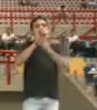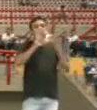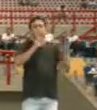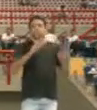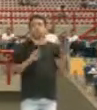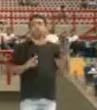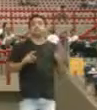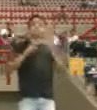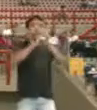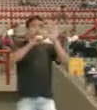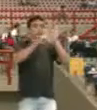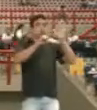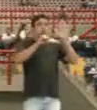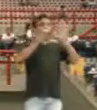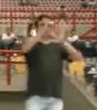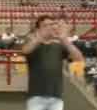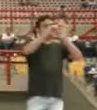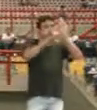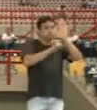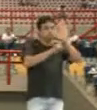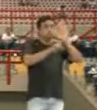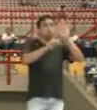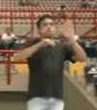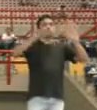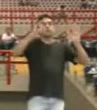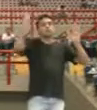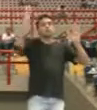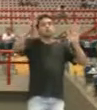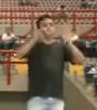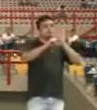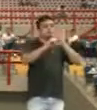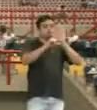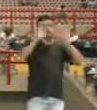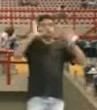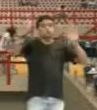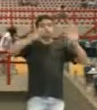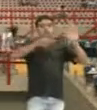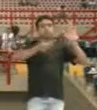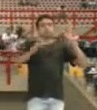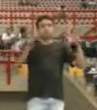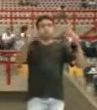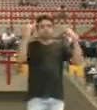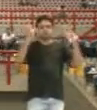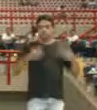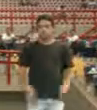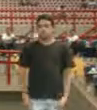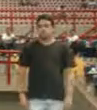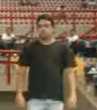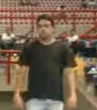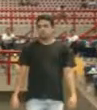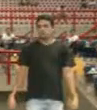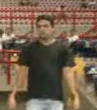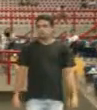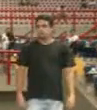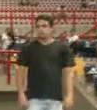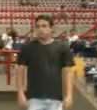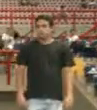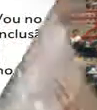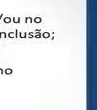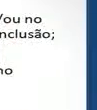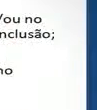Parágrafo mais importante em termos quantitativos é a conclusão. Me dê uma atenção aqui para a conclusão, por favor. Então, o que é